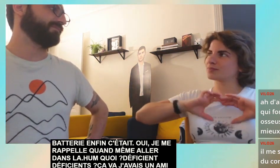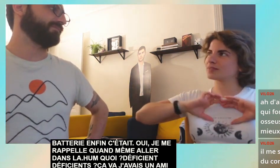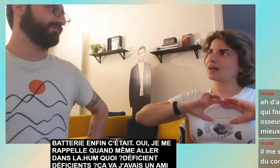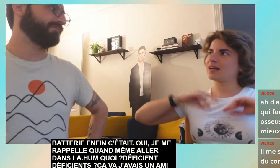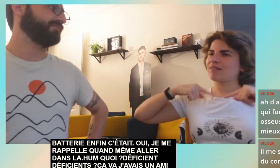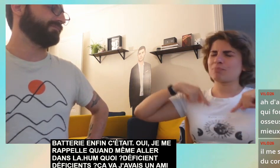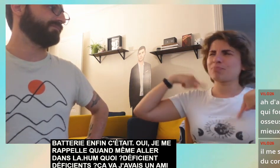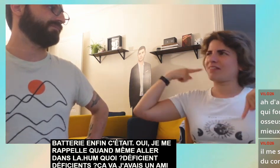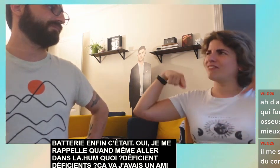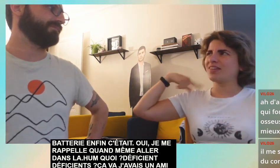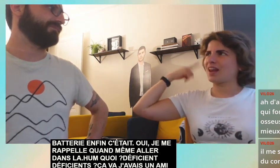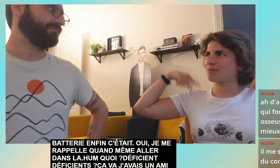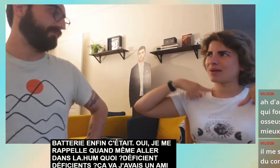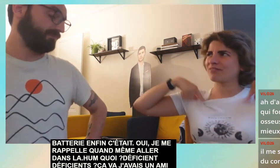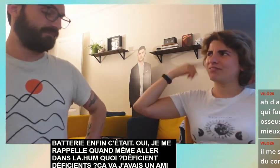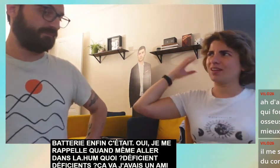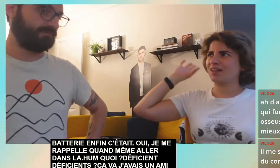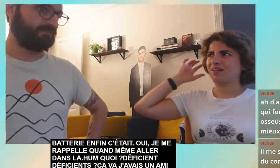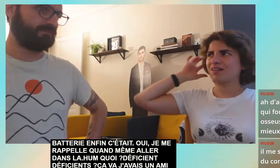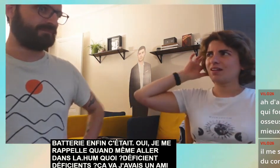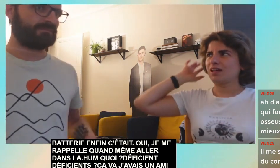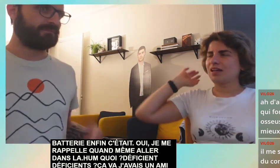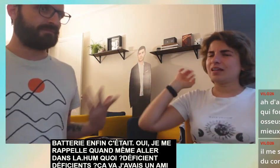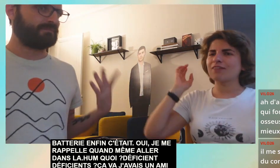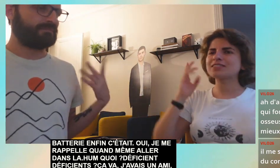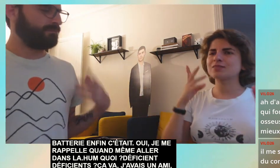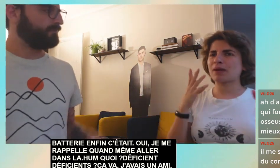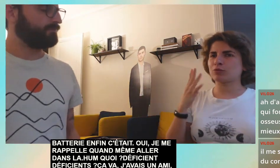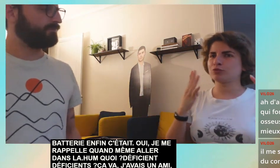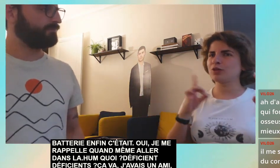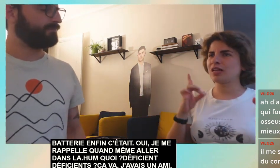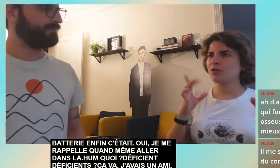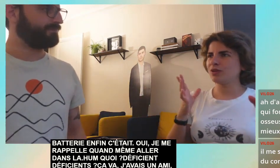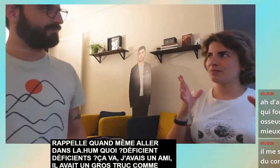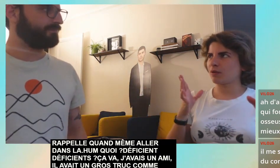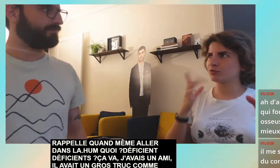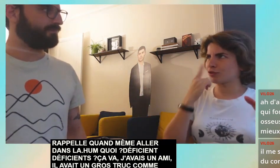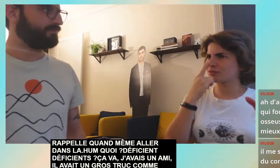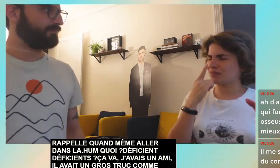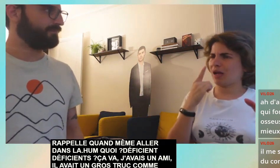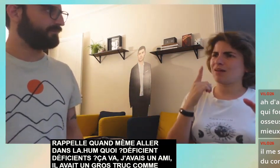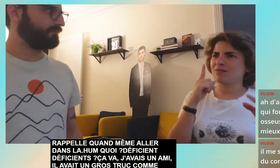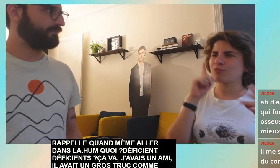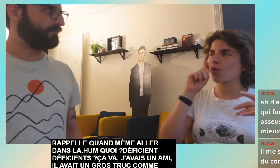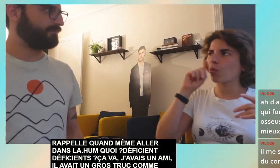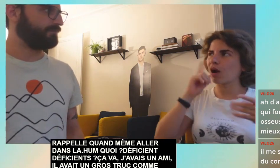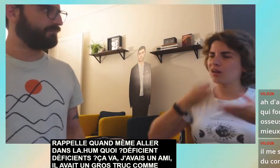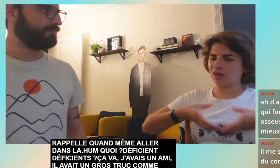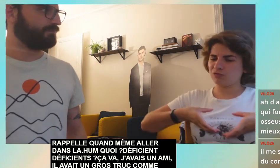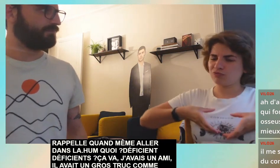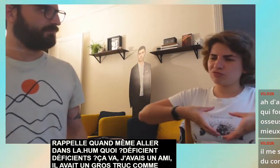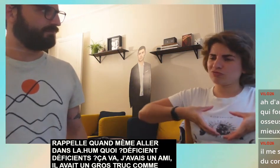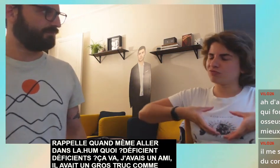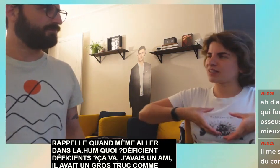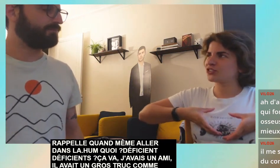ça. Plein de filles. Et en fait, c'est pas cosmique lui, mais on sentait là. Pourquoi il a une